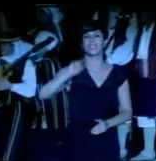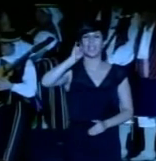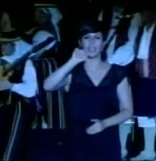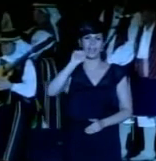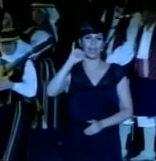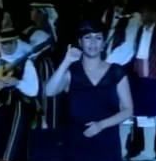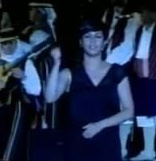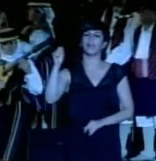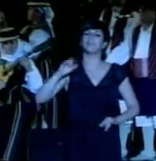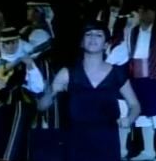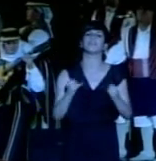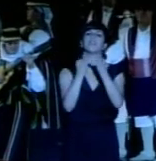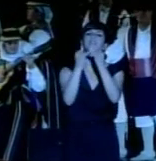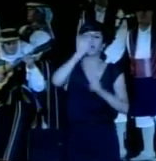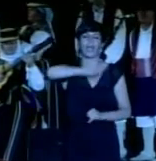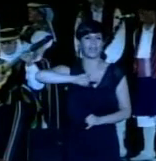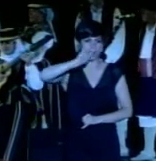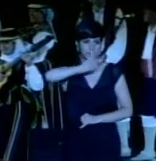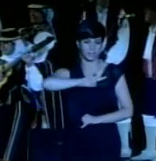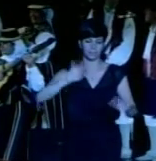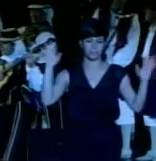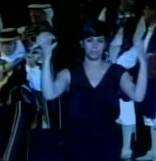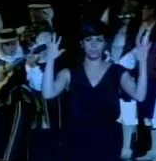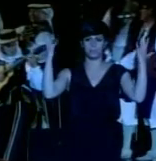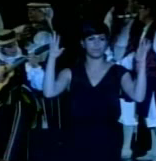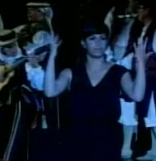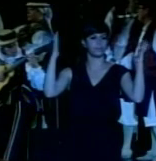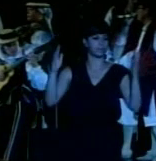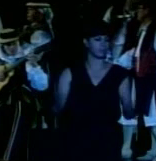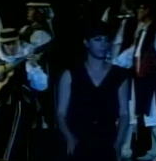Iraya, Tenerife, Canarias.